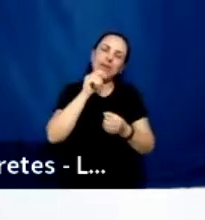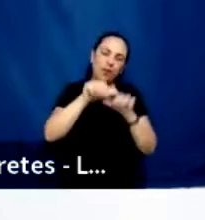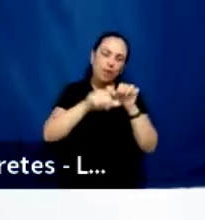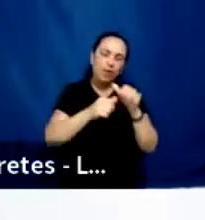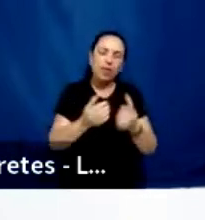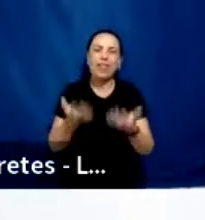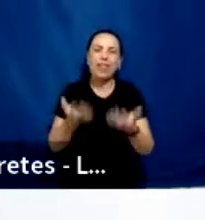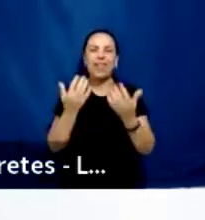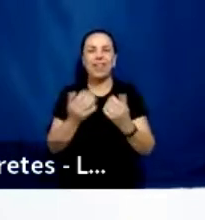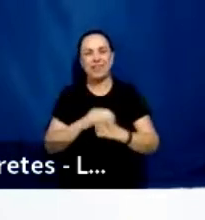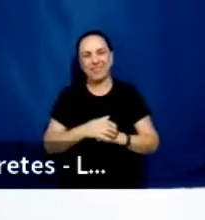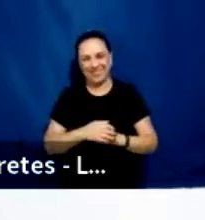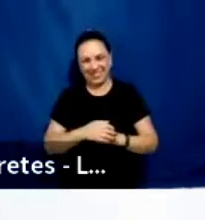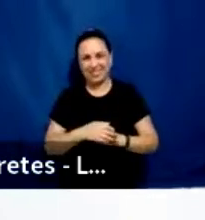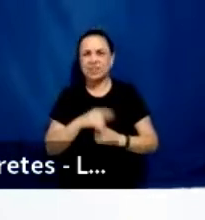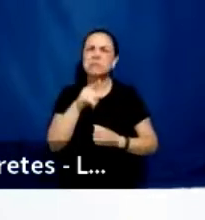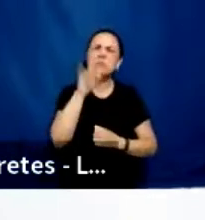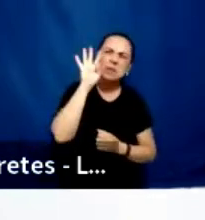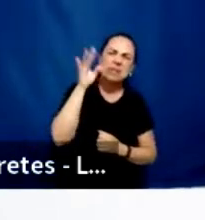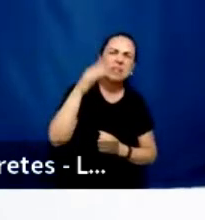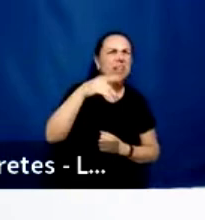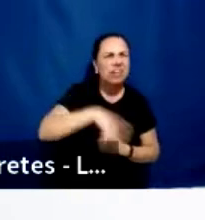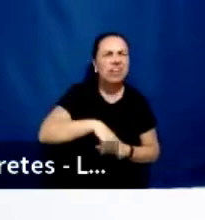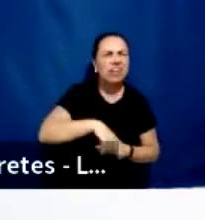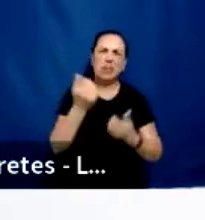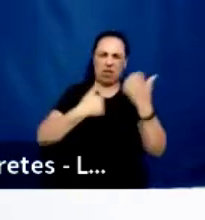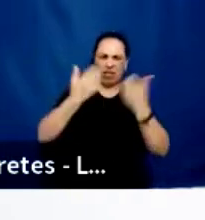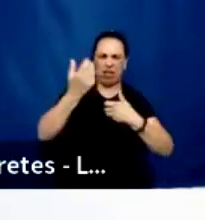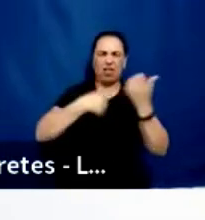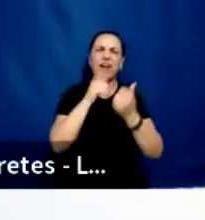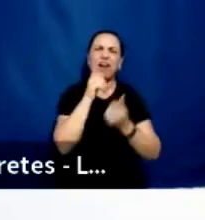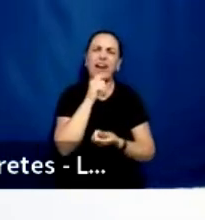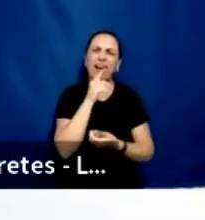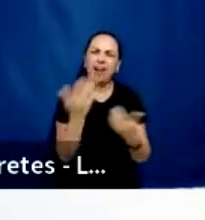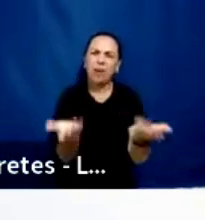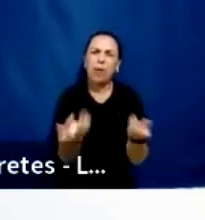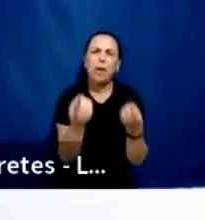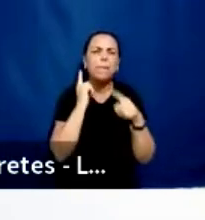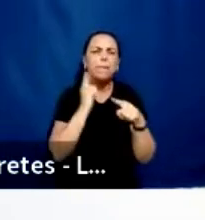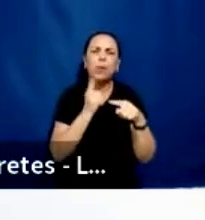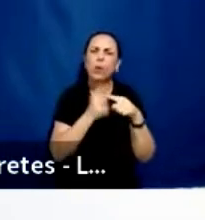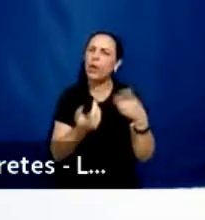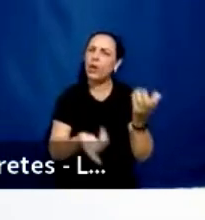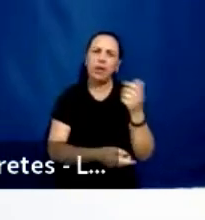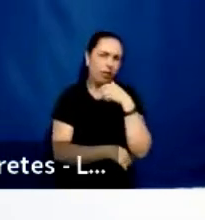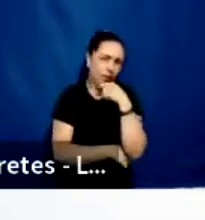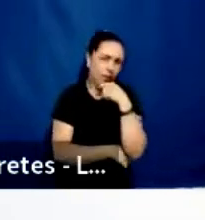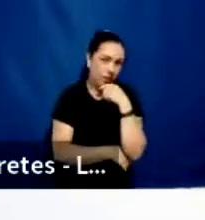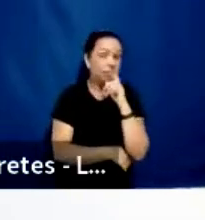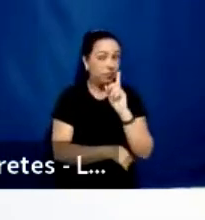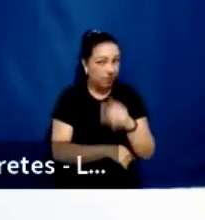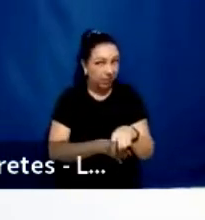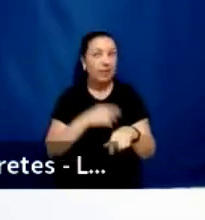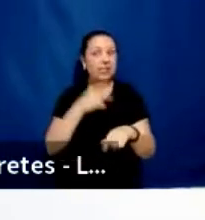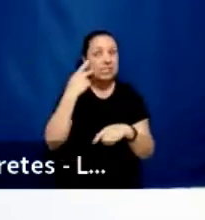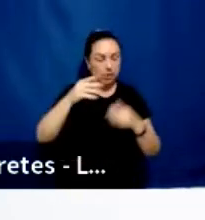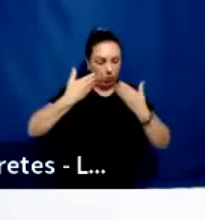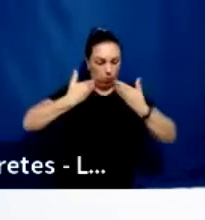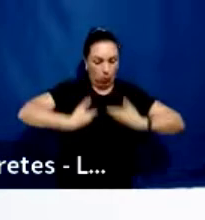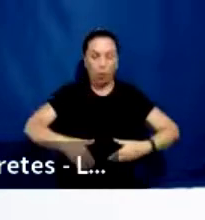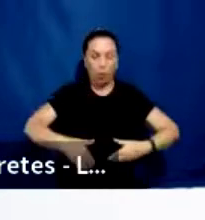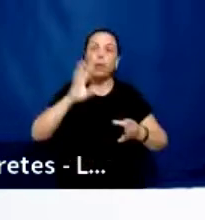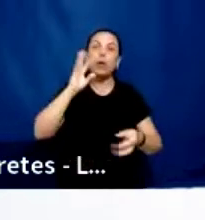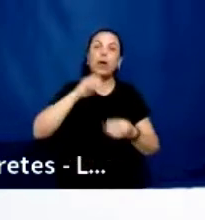tanto sobre água? Por quê? Você sabia que 70% do seu organismo é composto